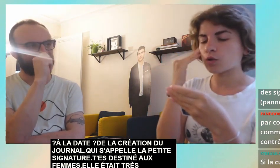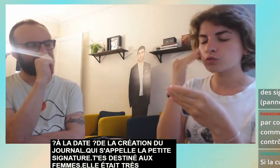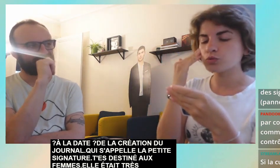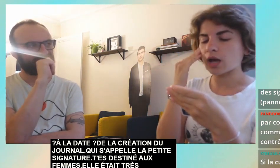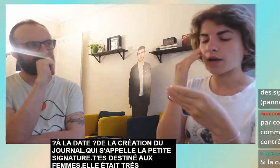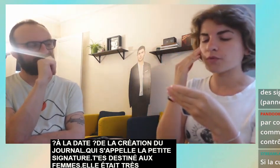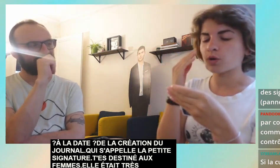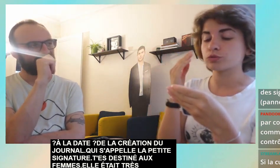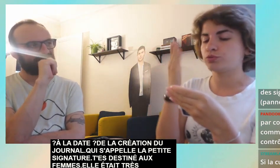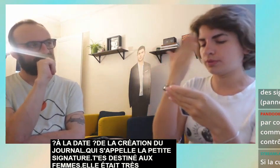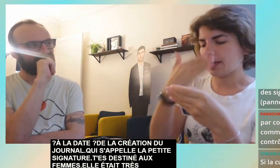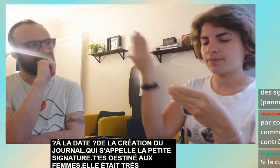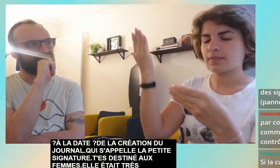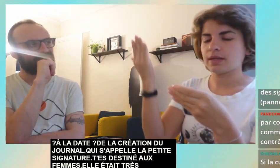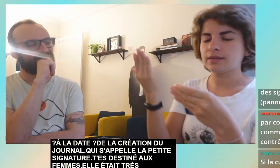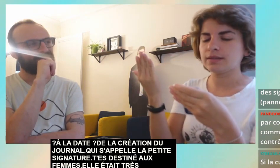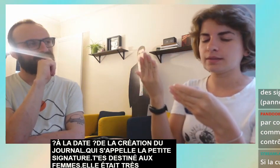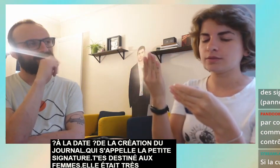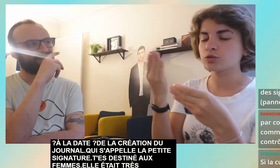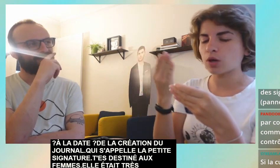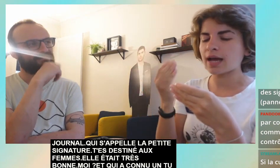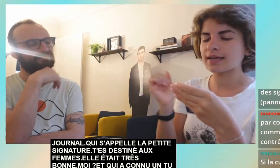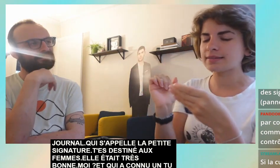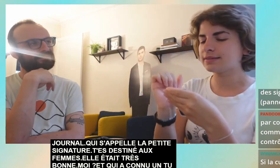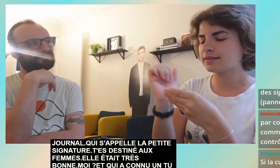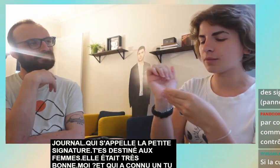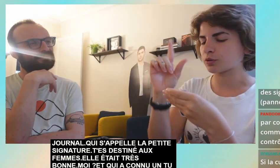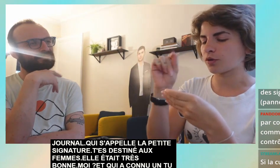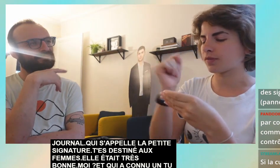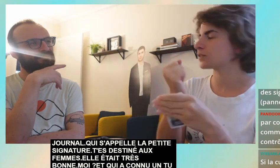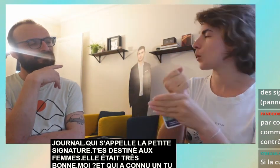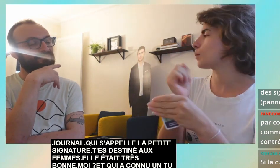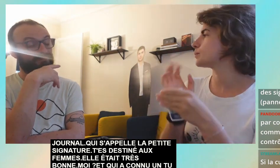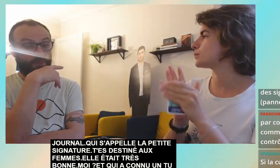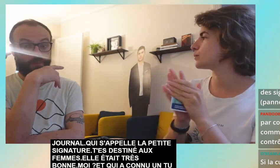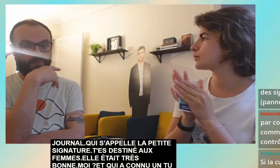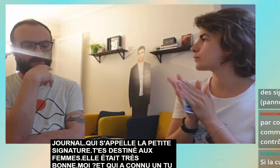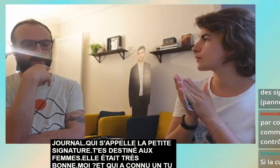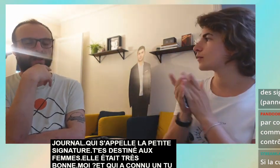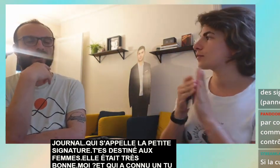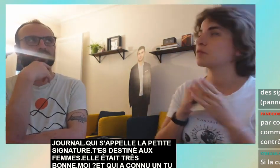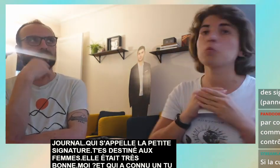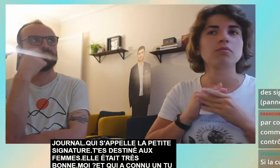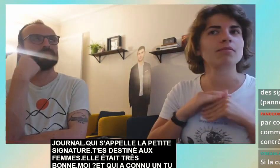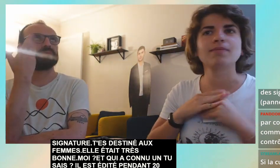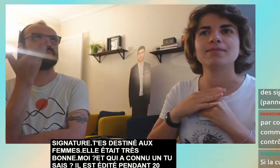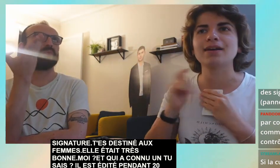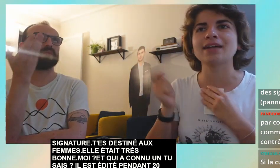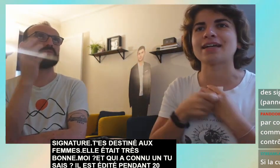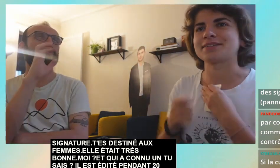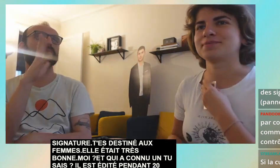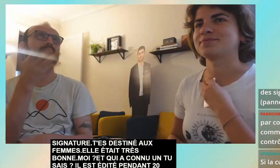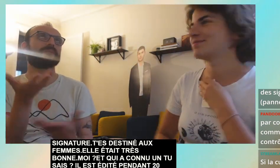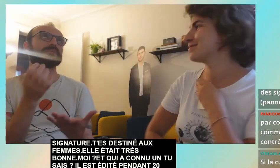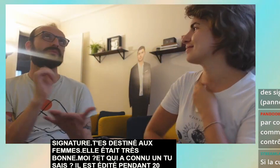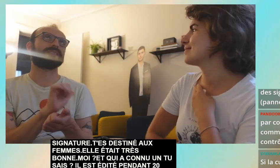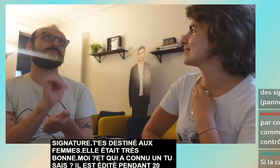connu un franc succès. Il sera édité pendant 20 ans. Donc, Et du coup, la date. aujourd'hui, il est